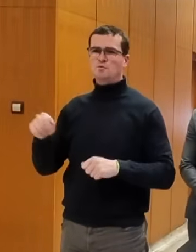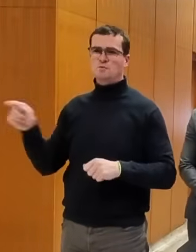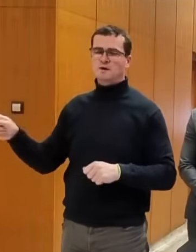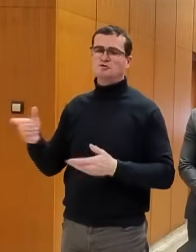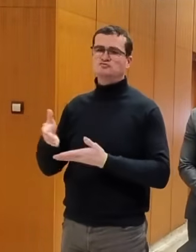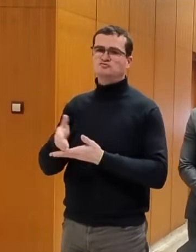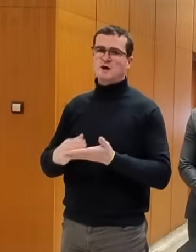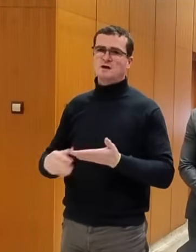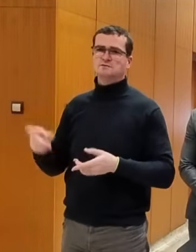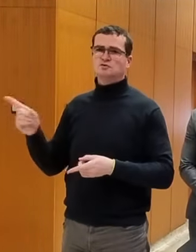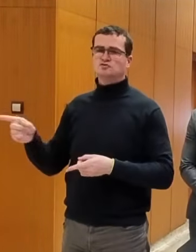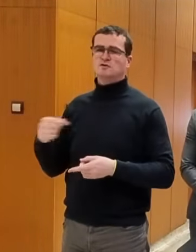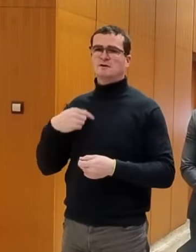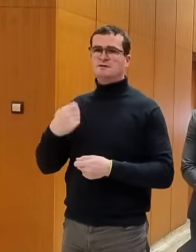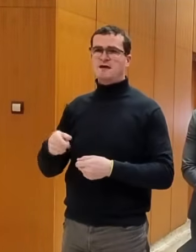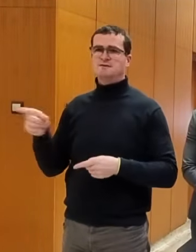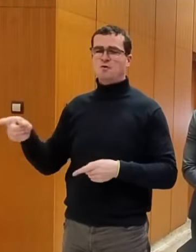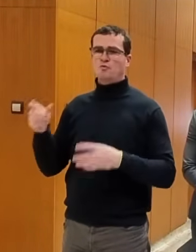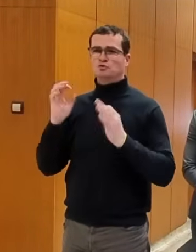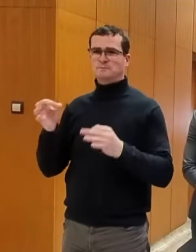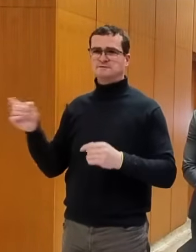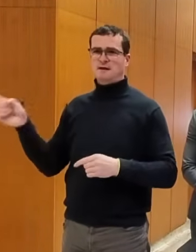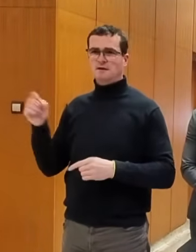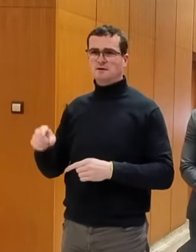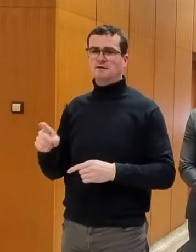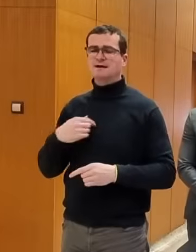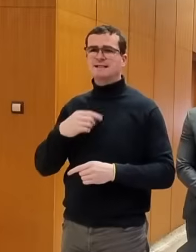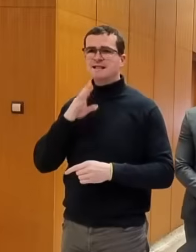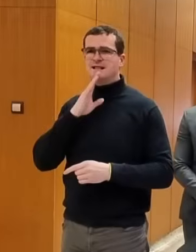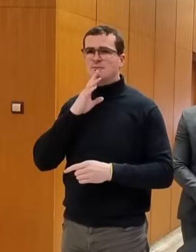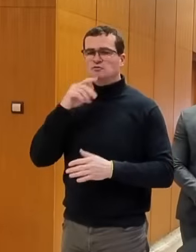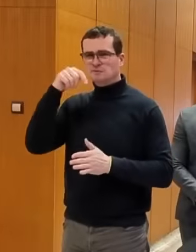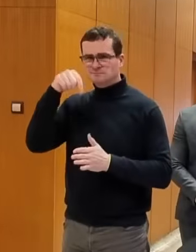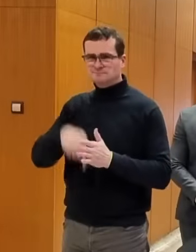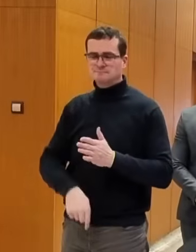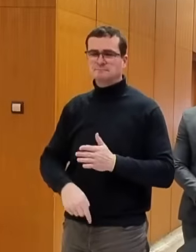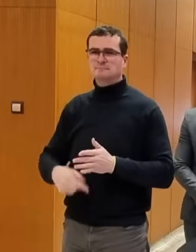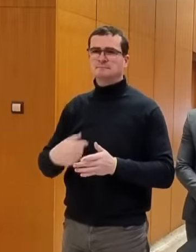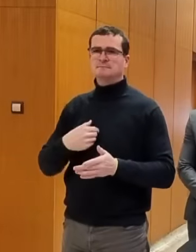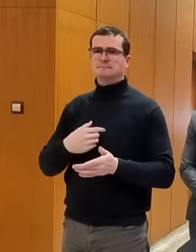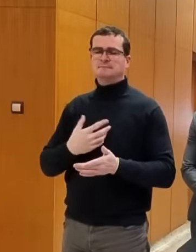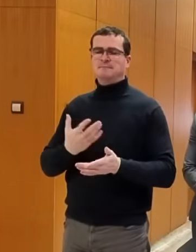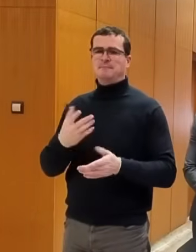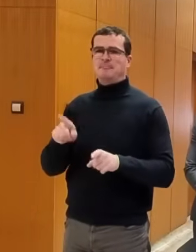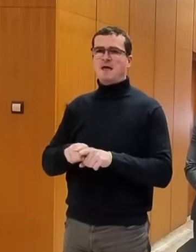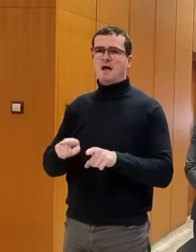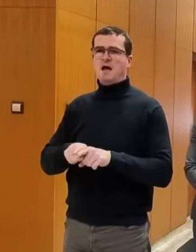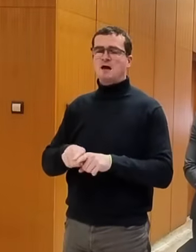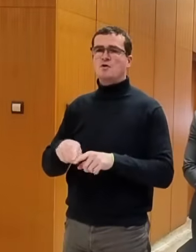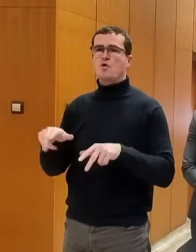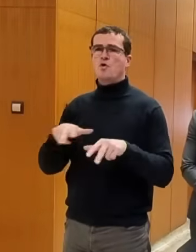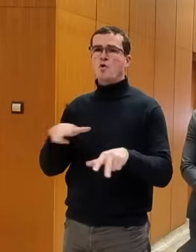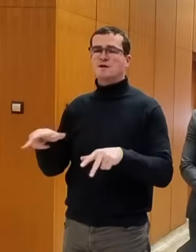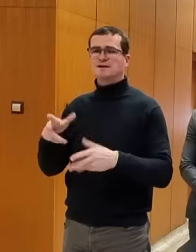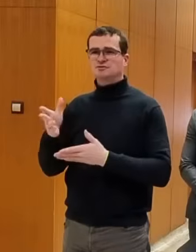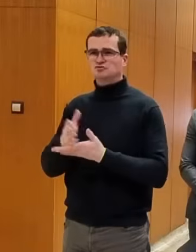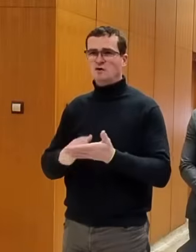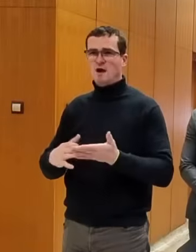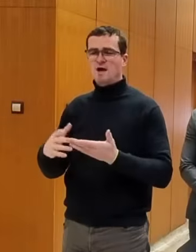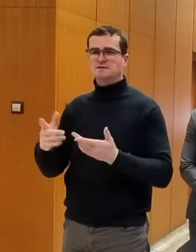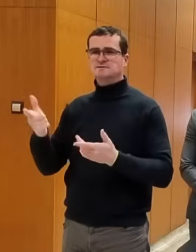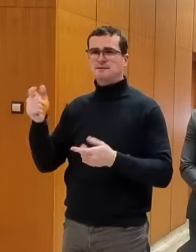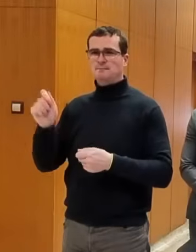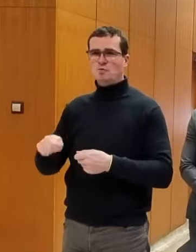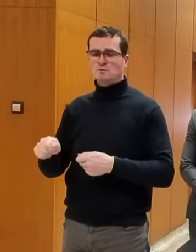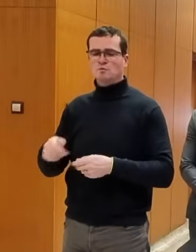ktorá čiastočne je daná týmto špecializáciou, ale nemôže ísť do absurdna, že keď je to ako organizačná zložka generálnej